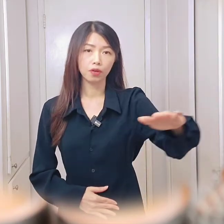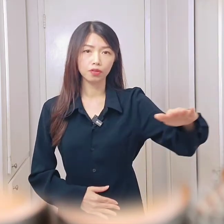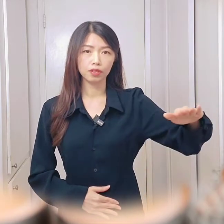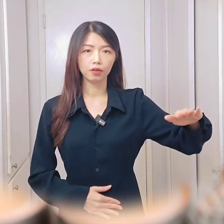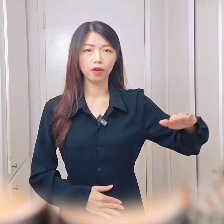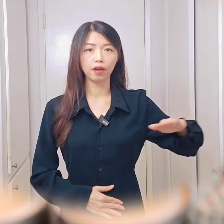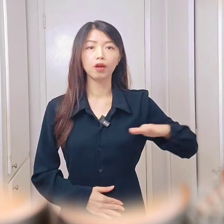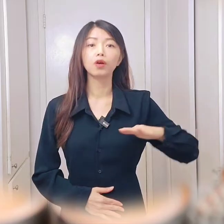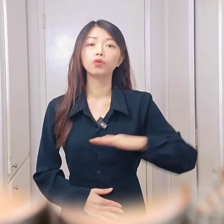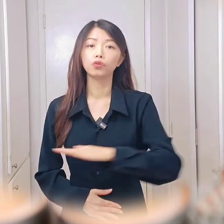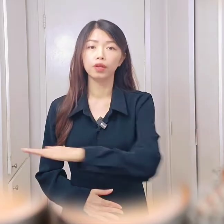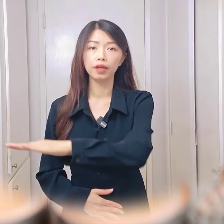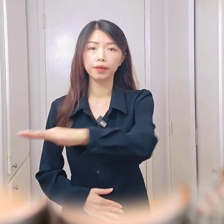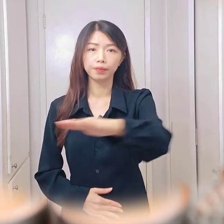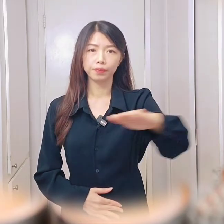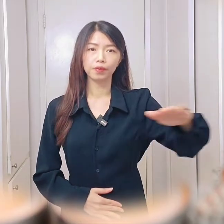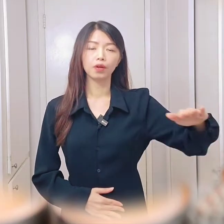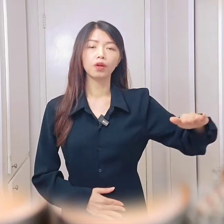바퀴 돌려주시는 거예요.